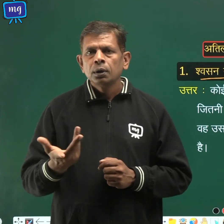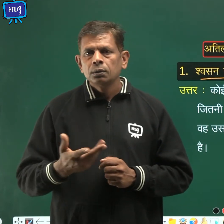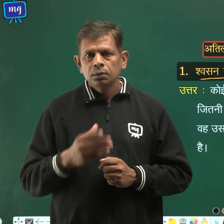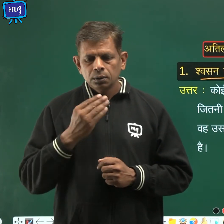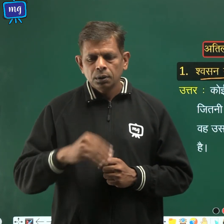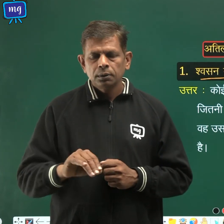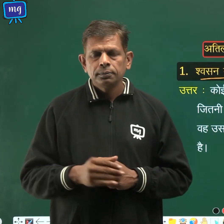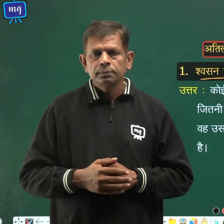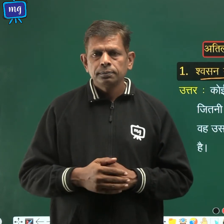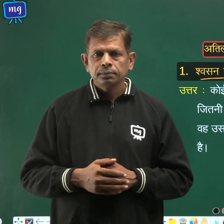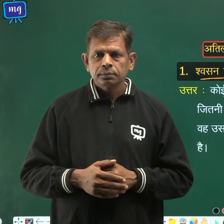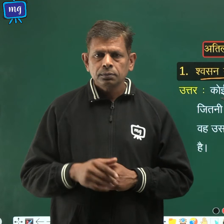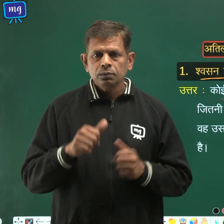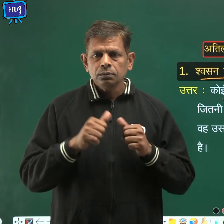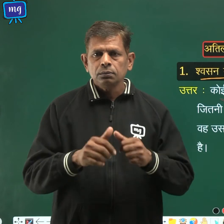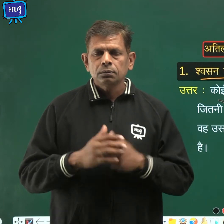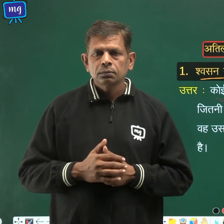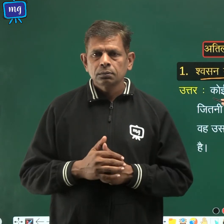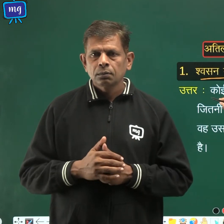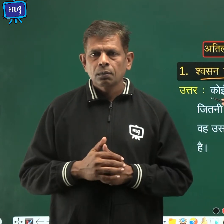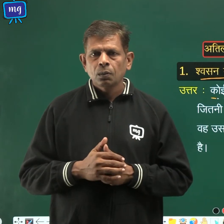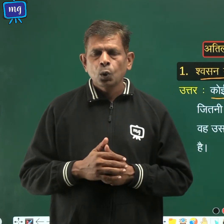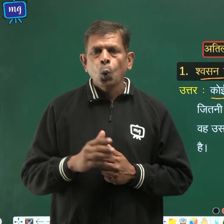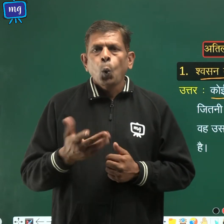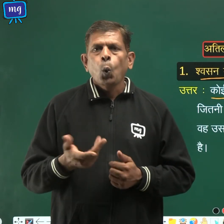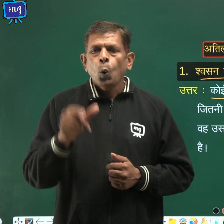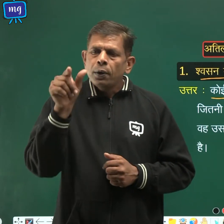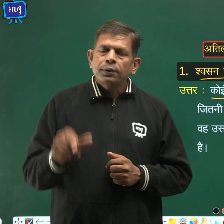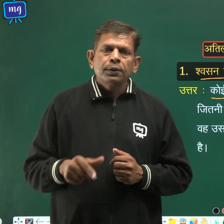हैं? उत्तर, कोई व्यक्ति